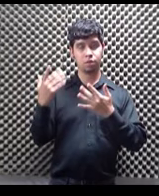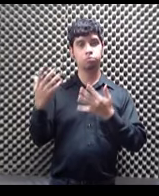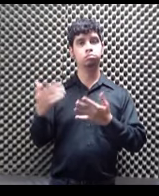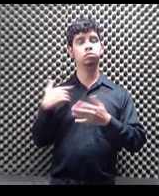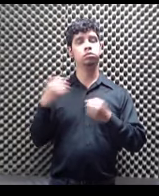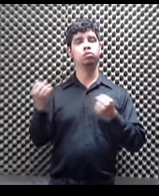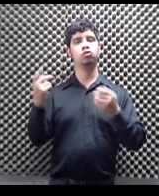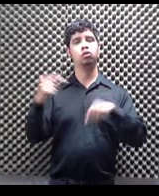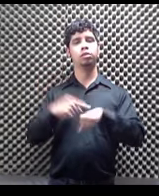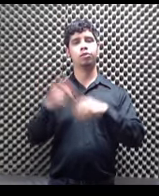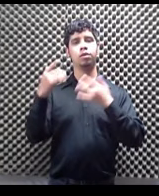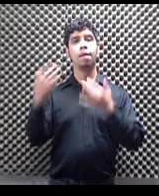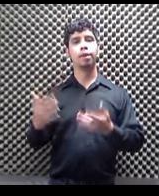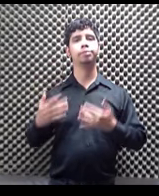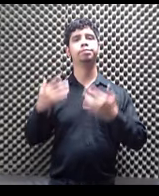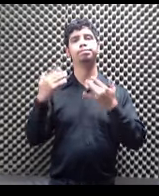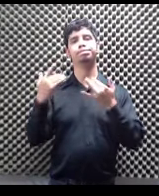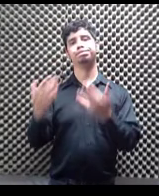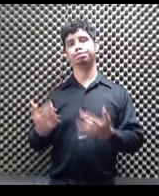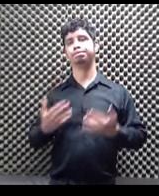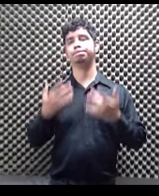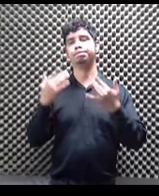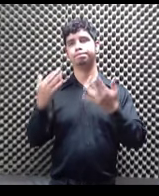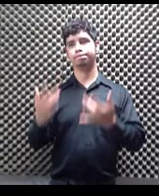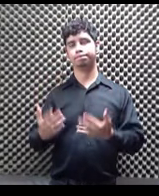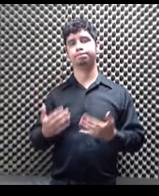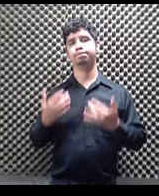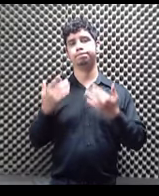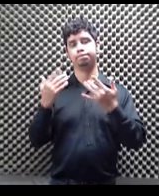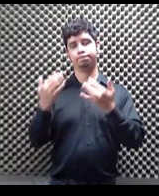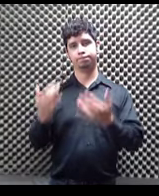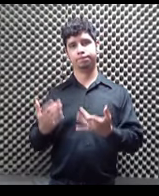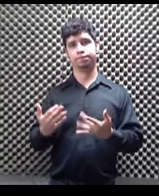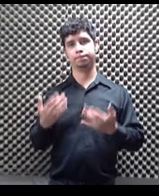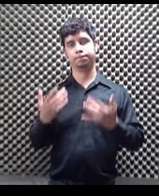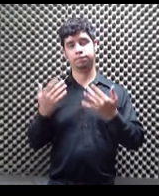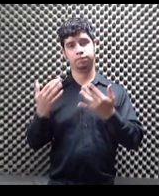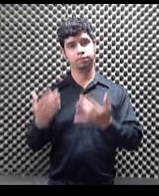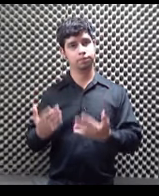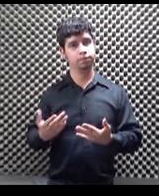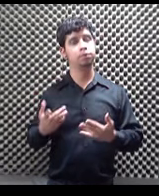baja. Tanto y tanto que esperé. Mucha oferta, poca señal.